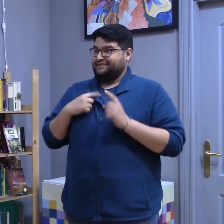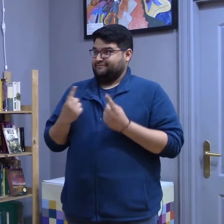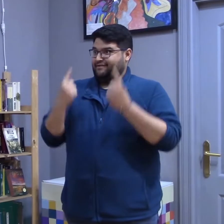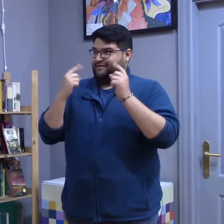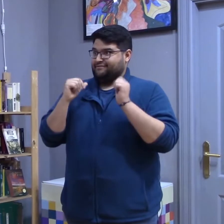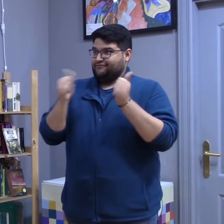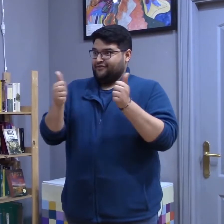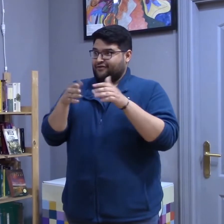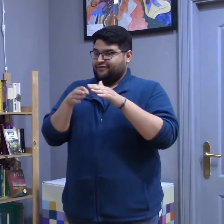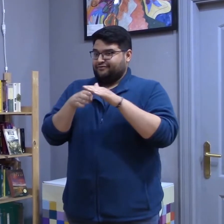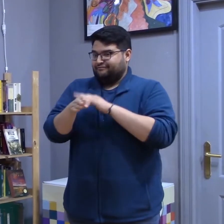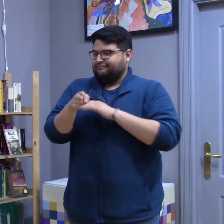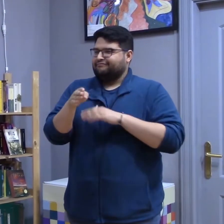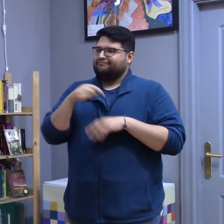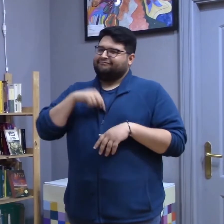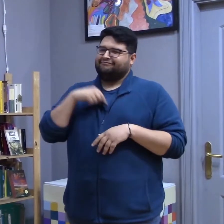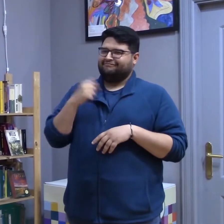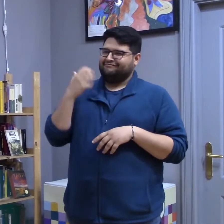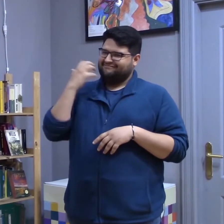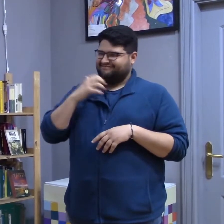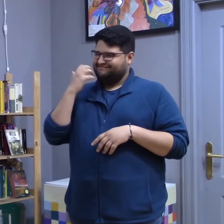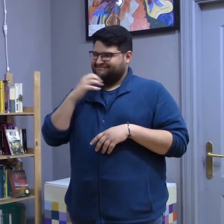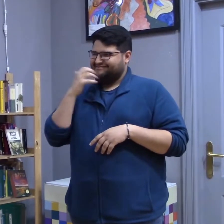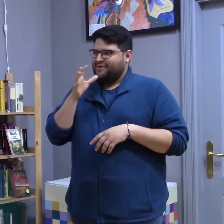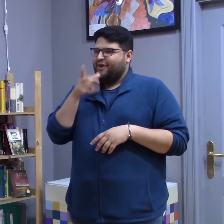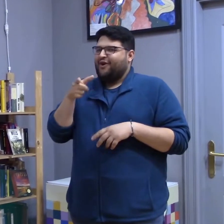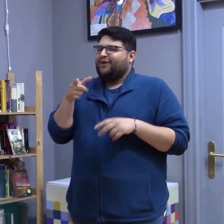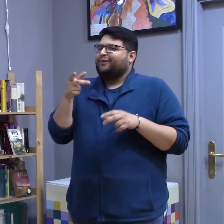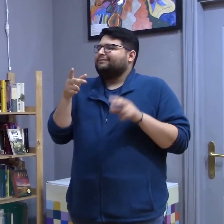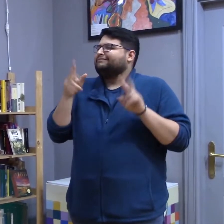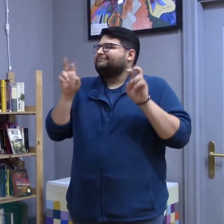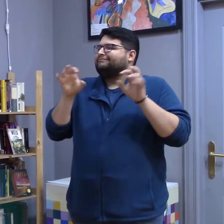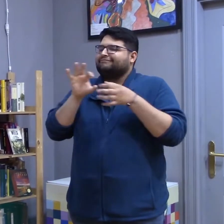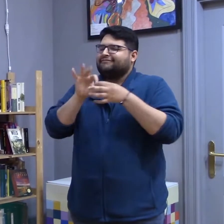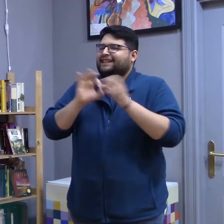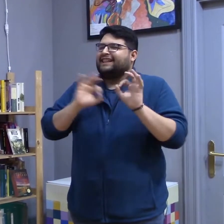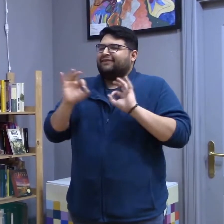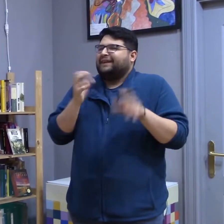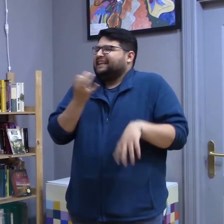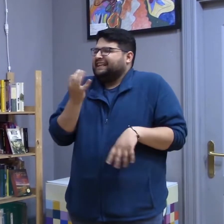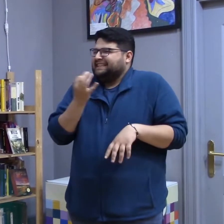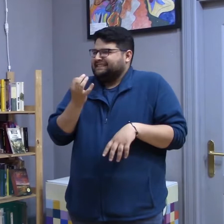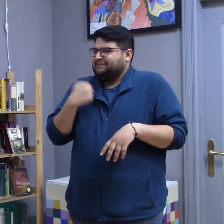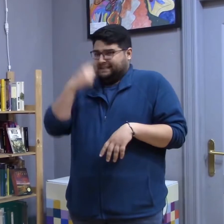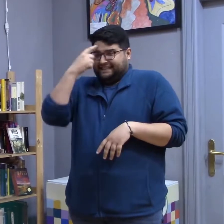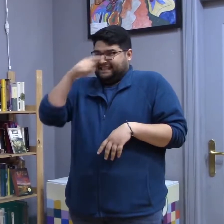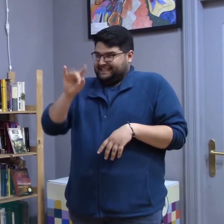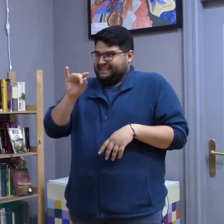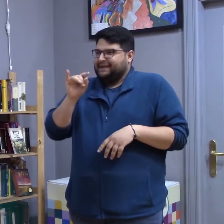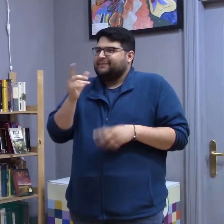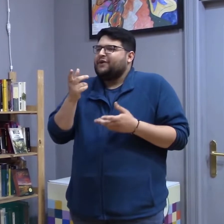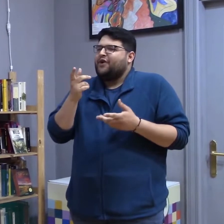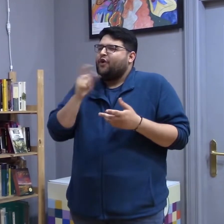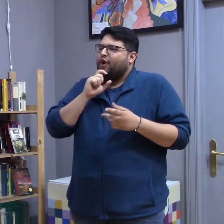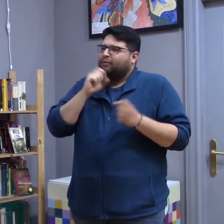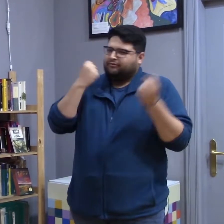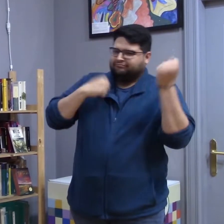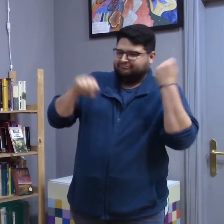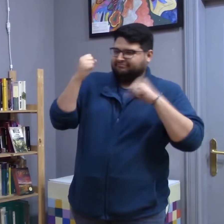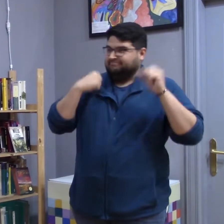sinceramente, la verdad, ya ha sido la primera vez que participa en un taller de teatro social, que no sabía muy bien lo que era,